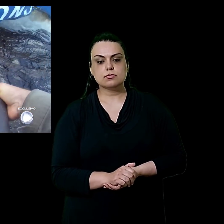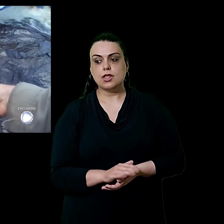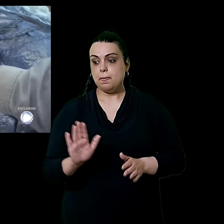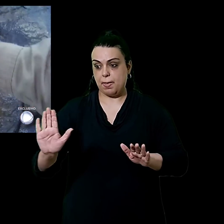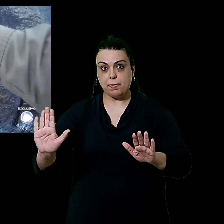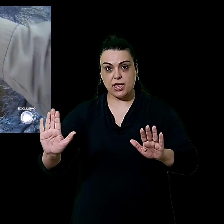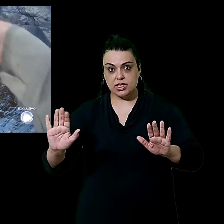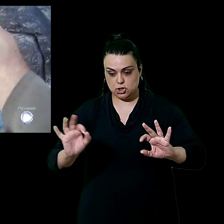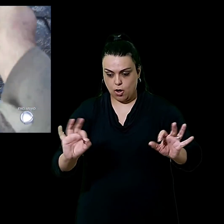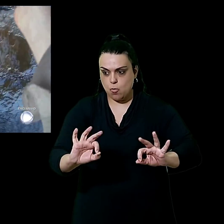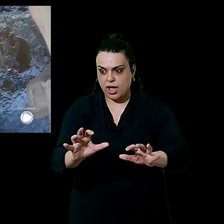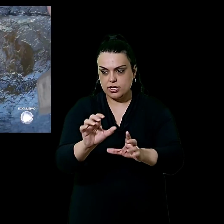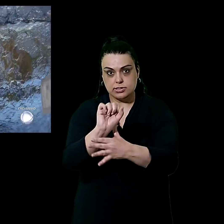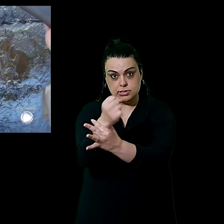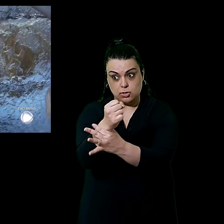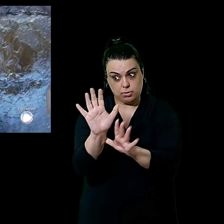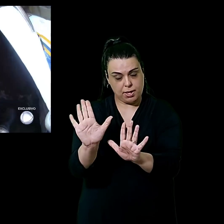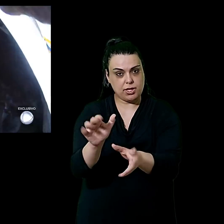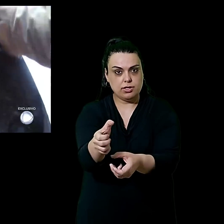Peraí, deixa eu posicionar aqui.